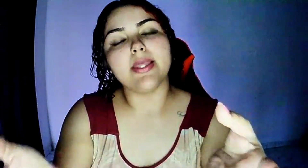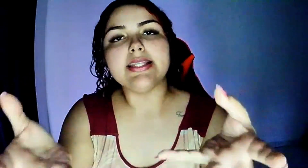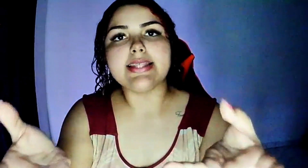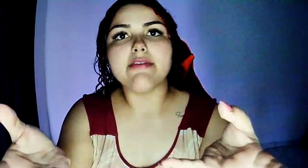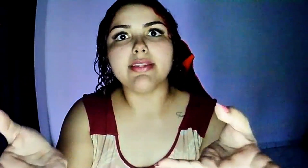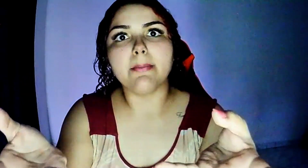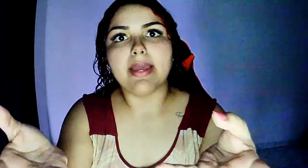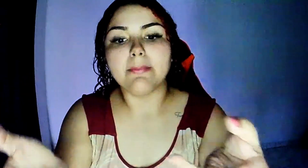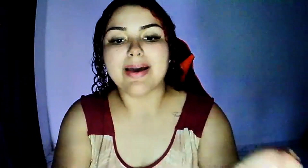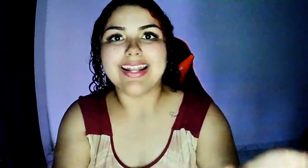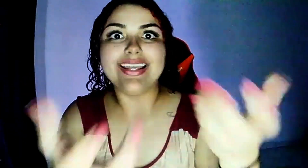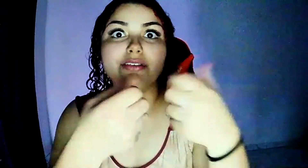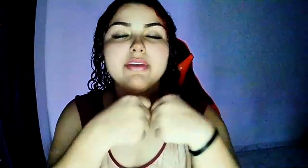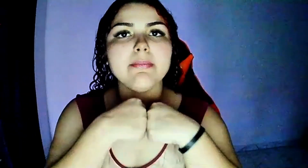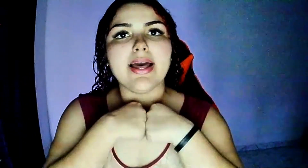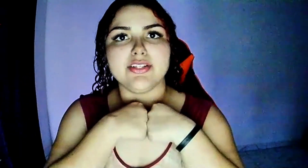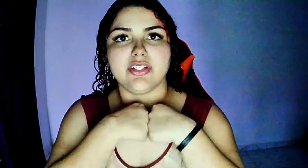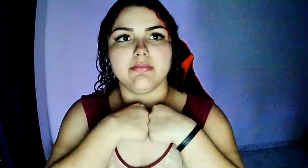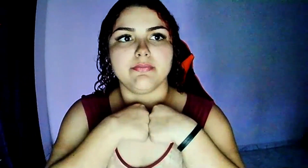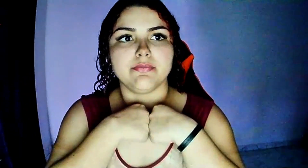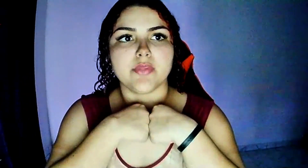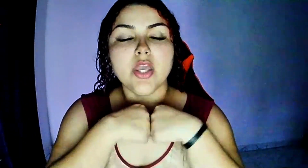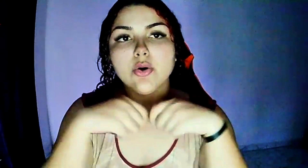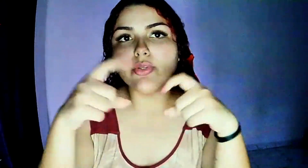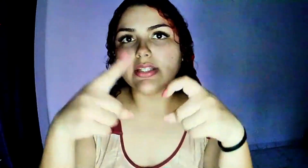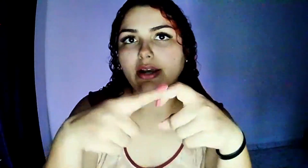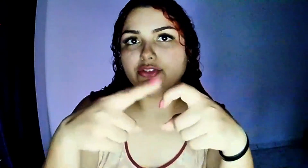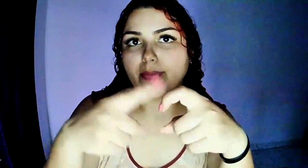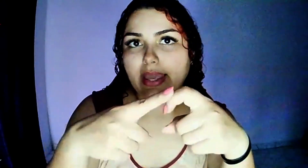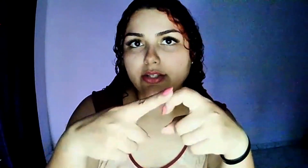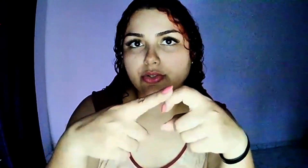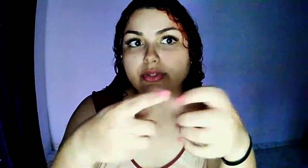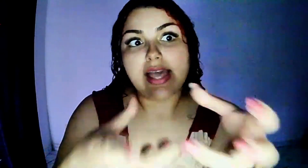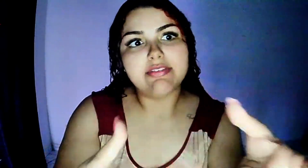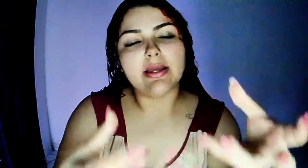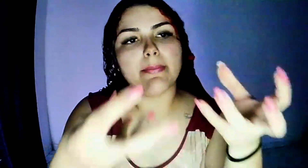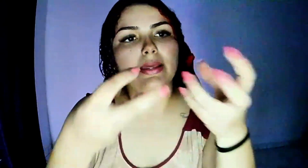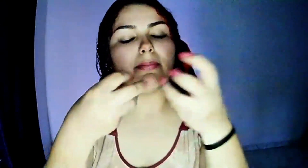ele serve também para enfermagem. O sinal de médico serve também para